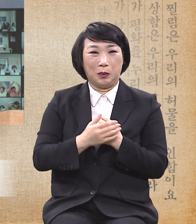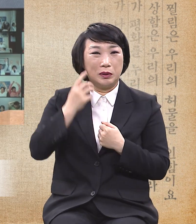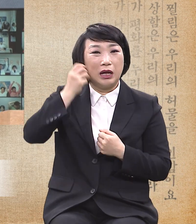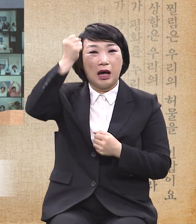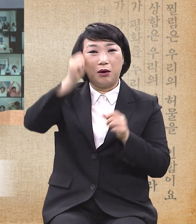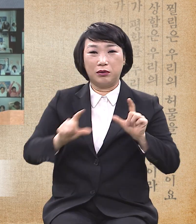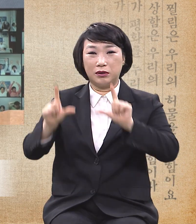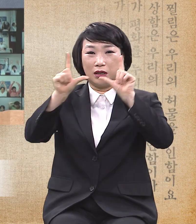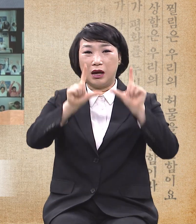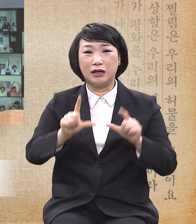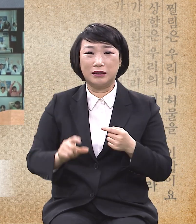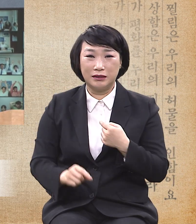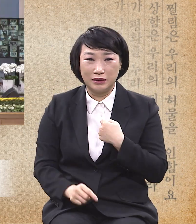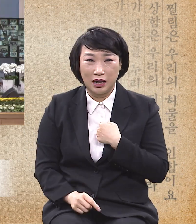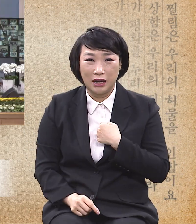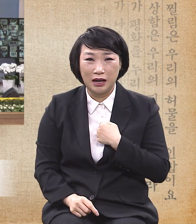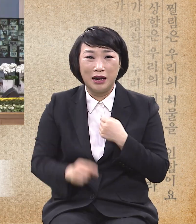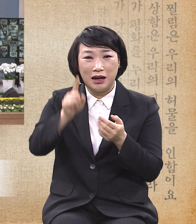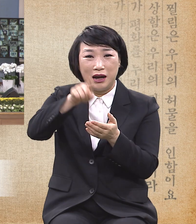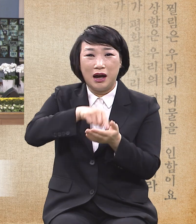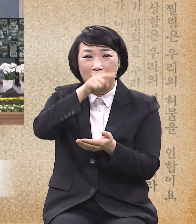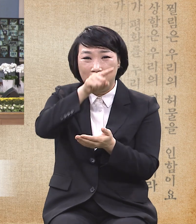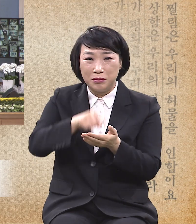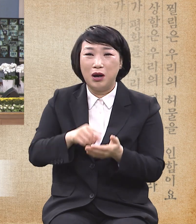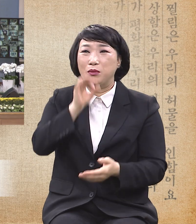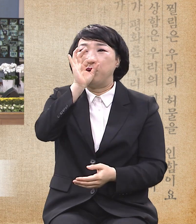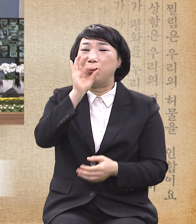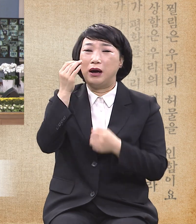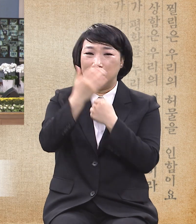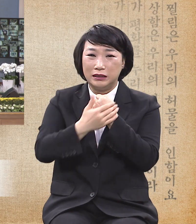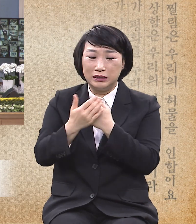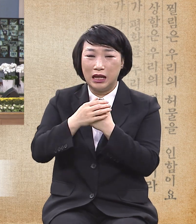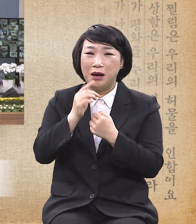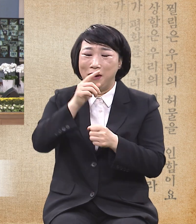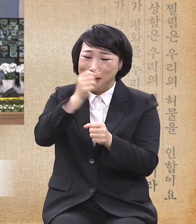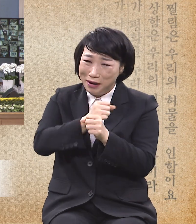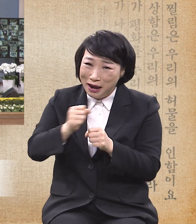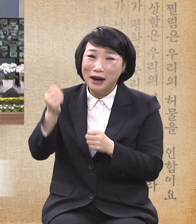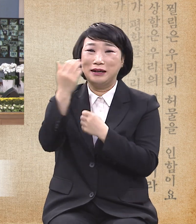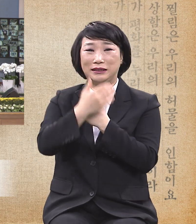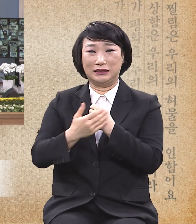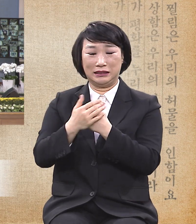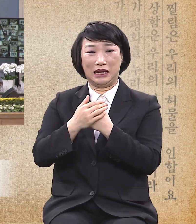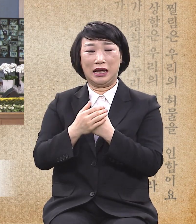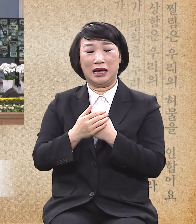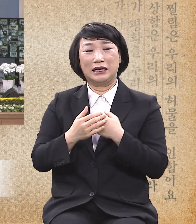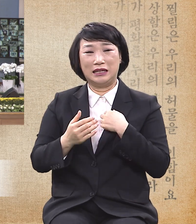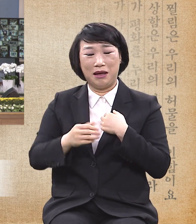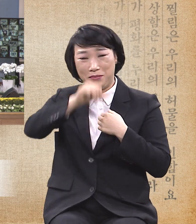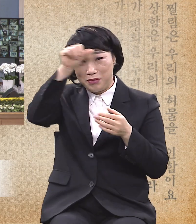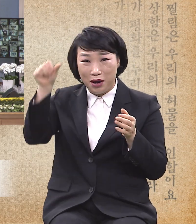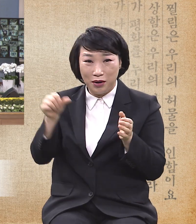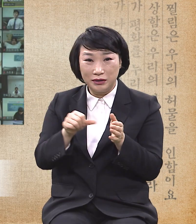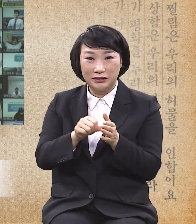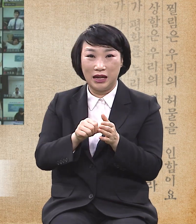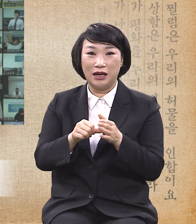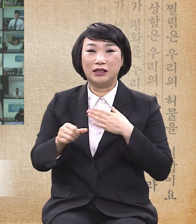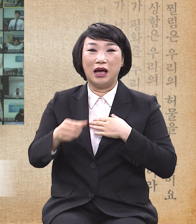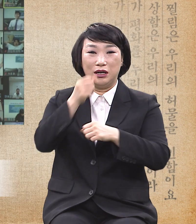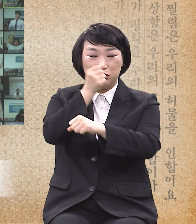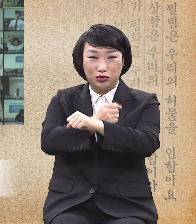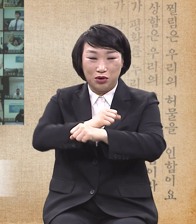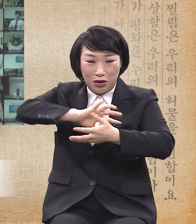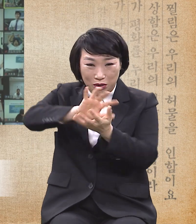생각으로 살았습니다. 갚을 길 없는 은혜, 한량 없는 은혜, 내 평생